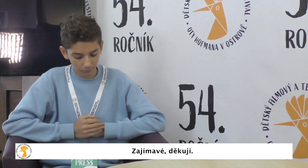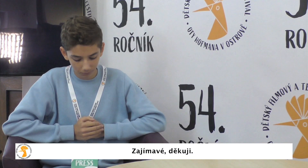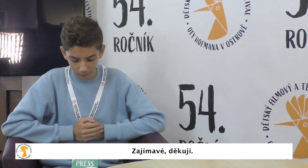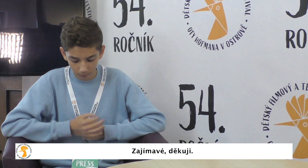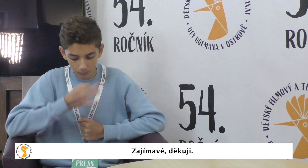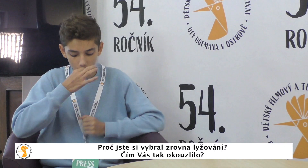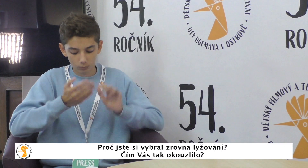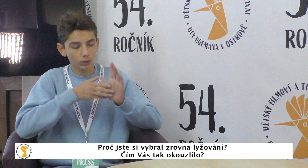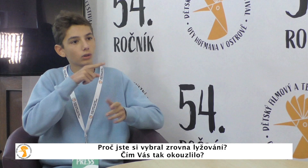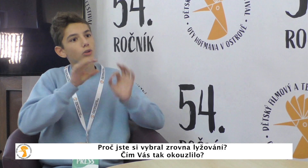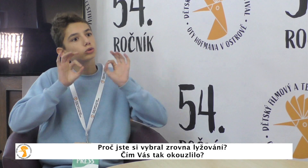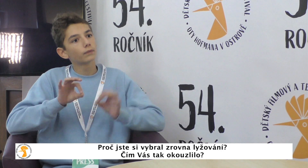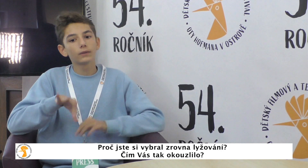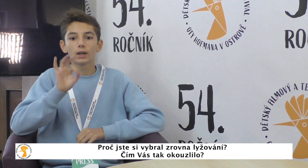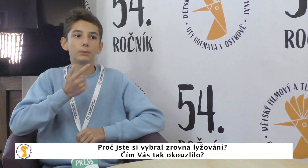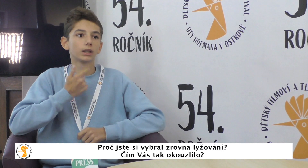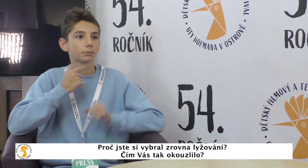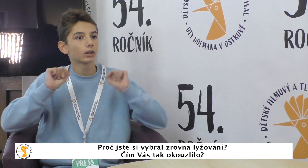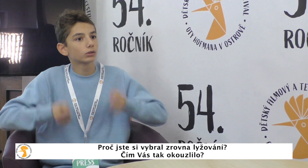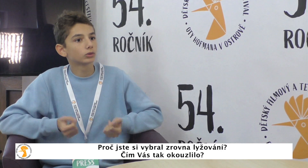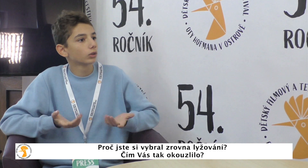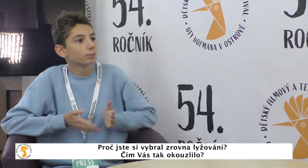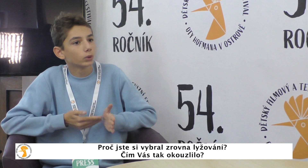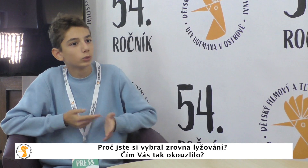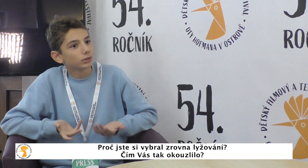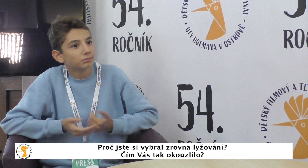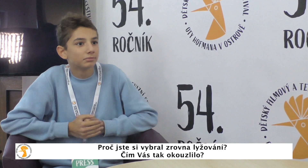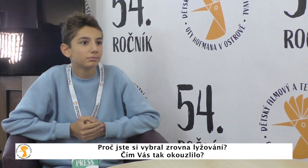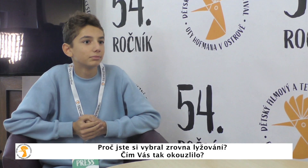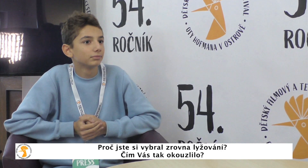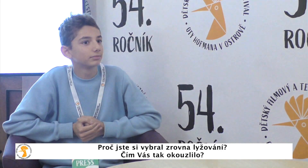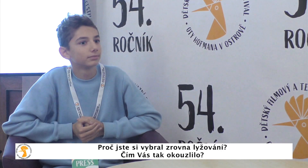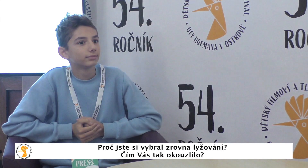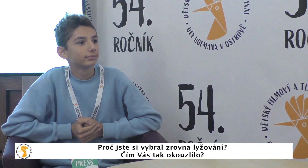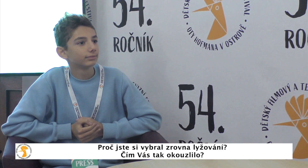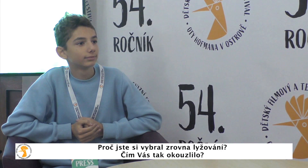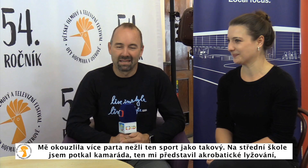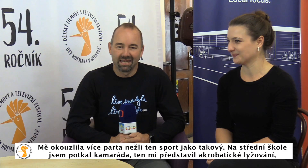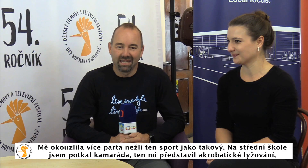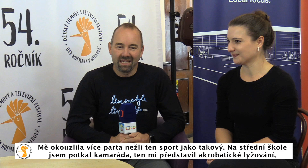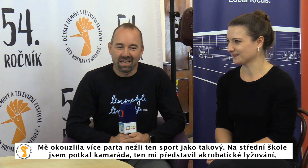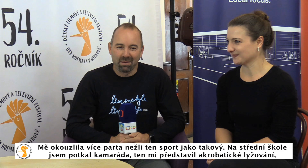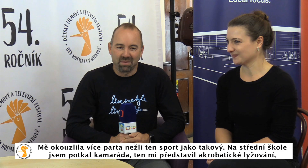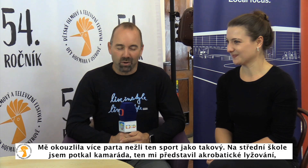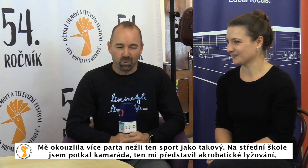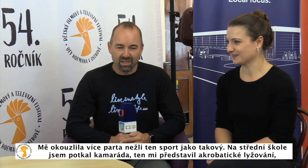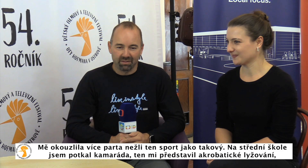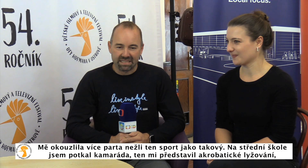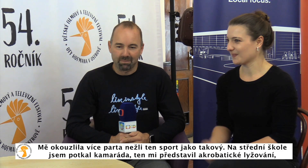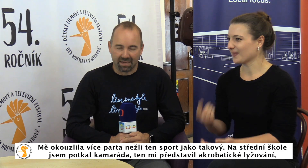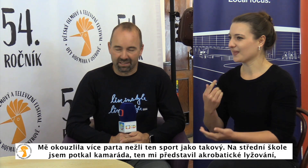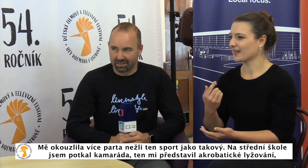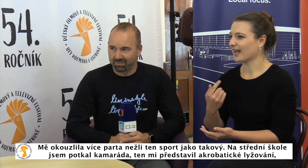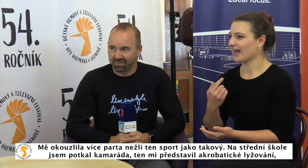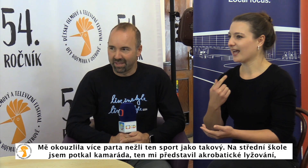Zajímavé, děkuji. Proč jste si vybral zrovna lyžování? Čím vás tak okouzlilo? Mě okouzlila